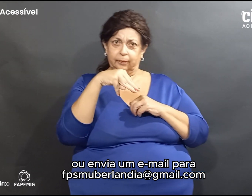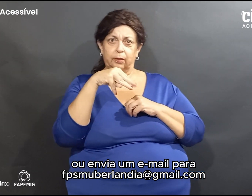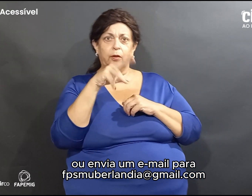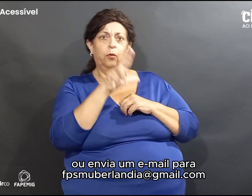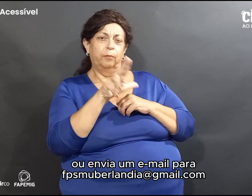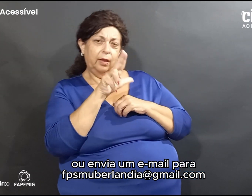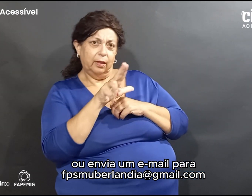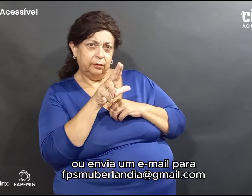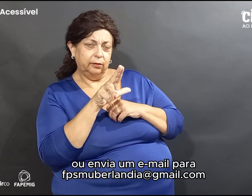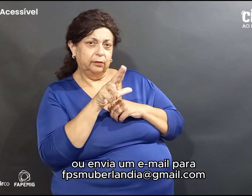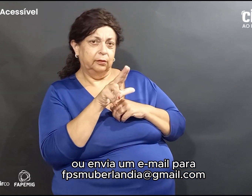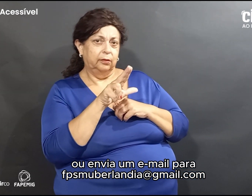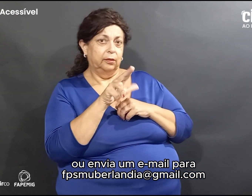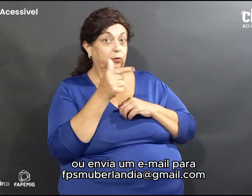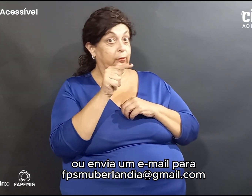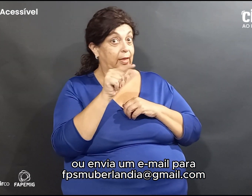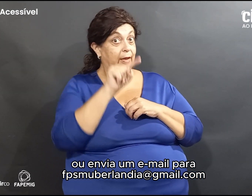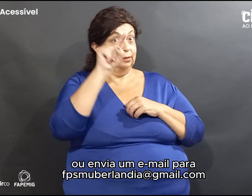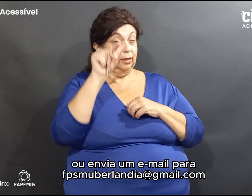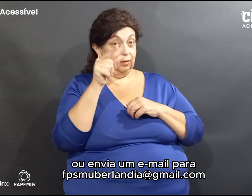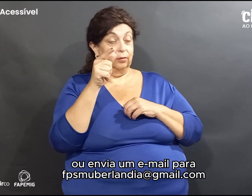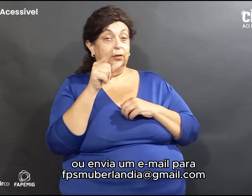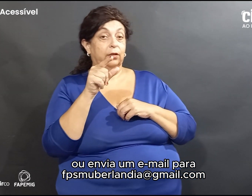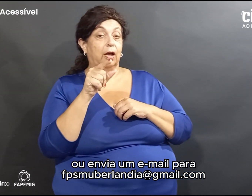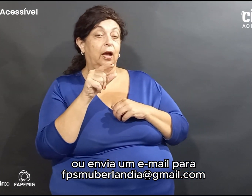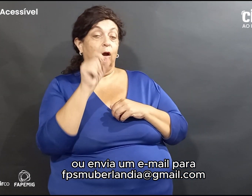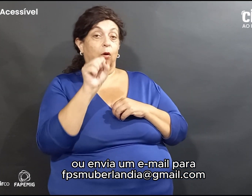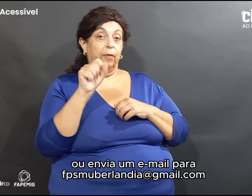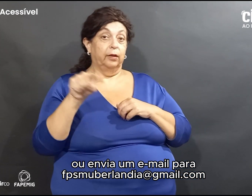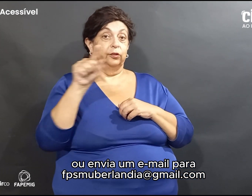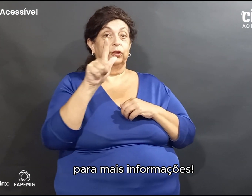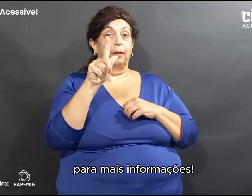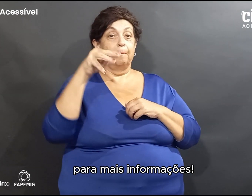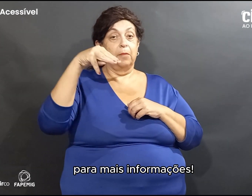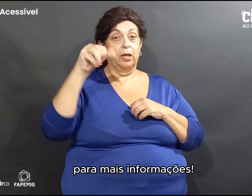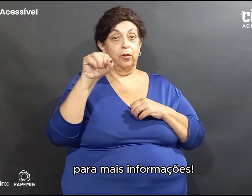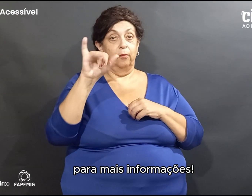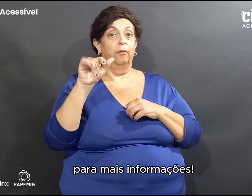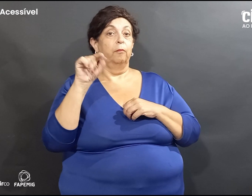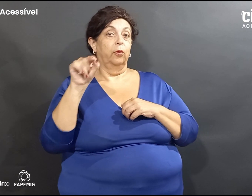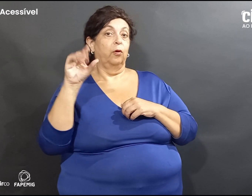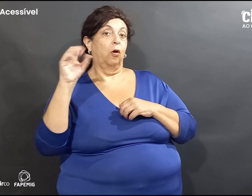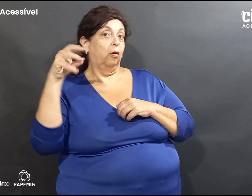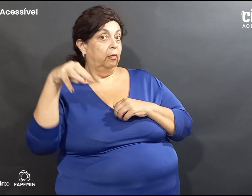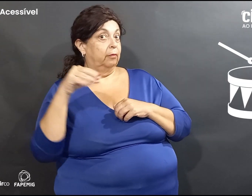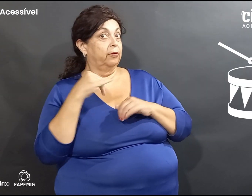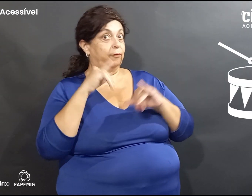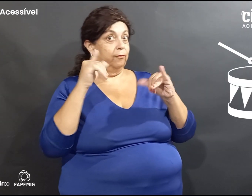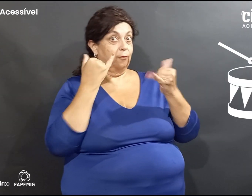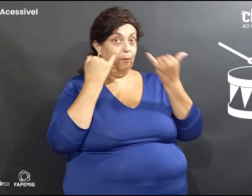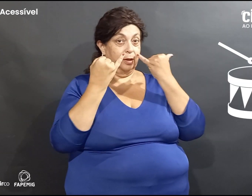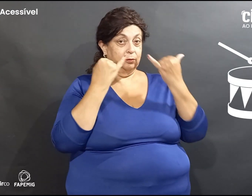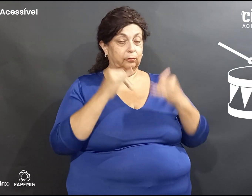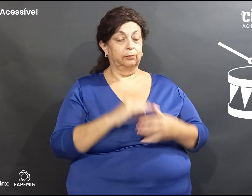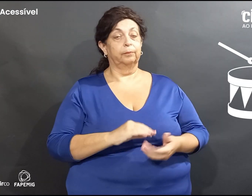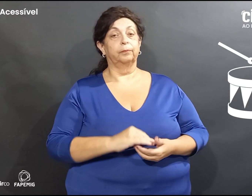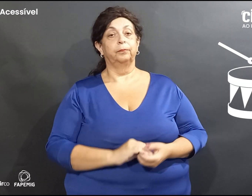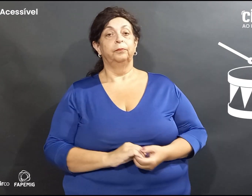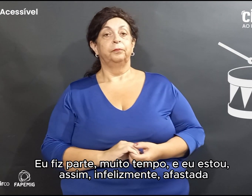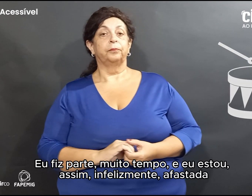fpsmuberlandia, sem acento, @gmail.com para mais informações. eu